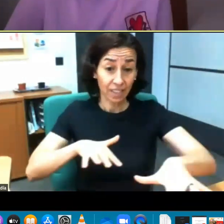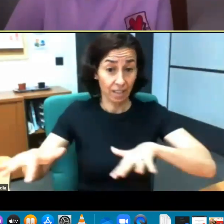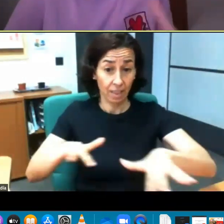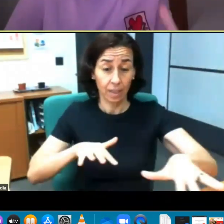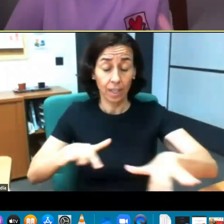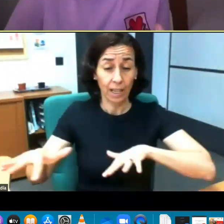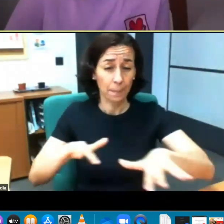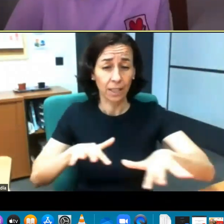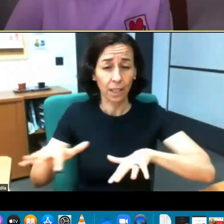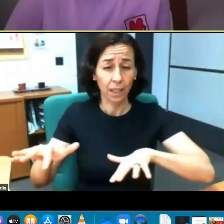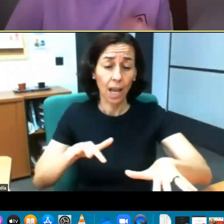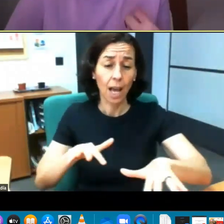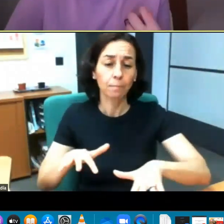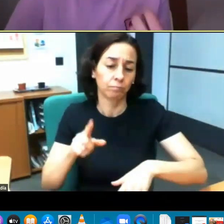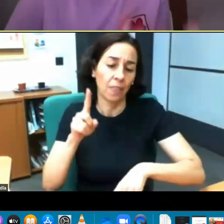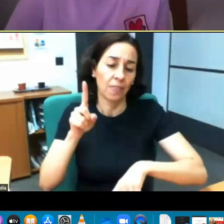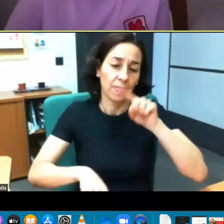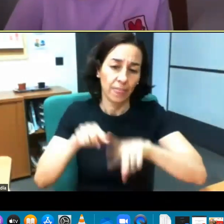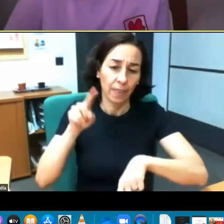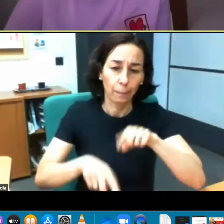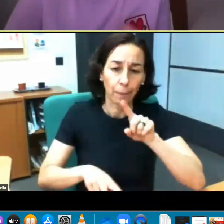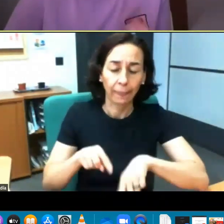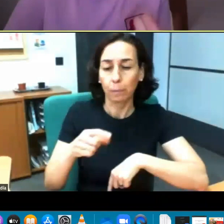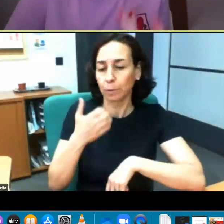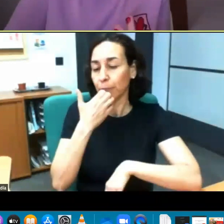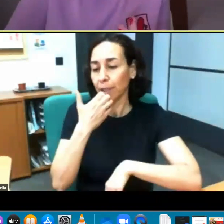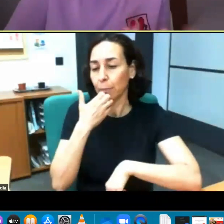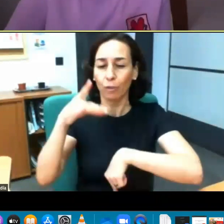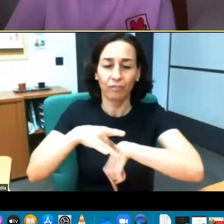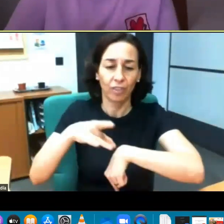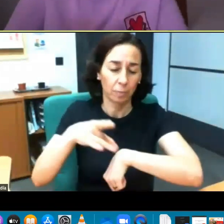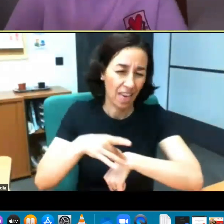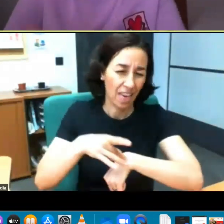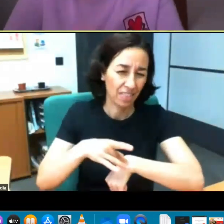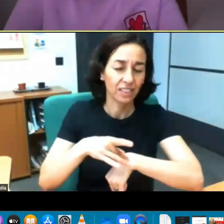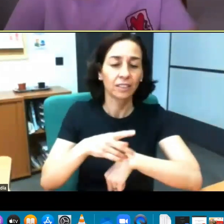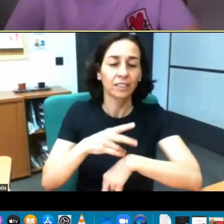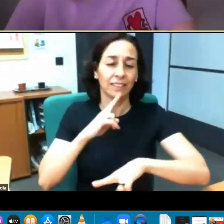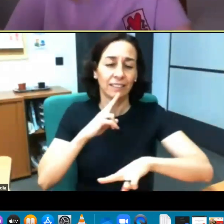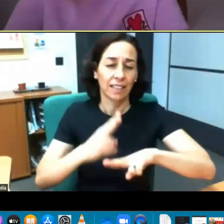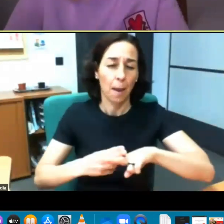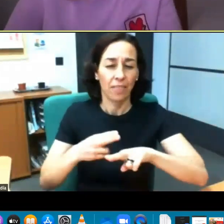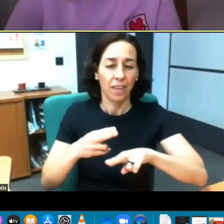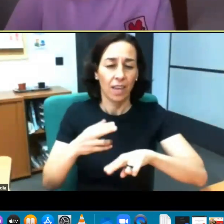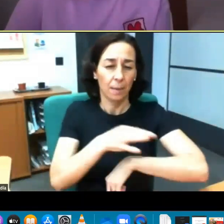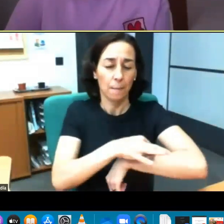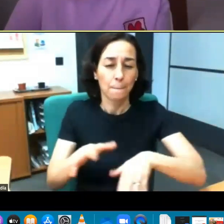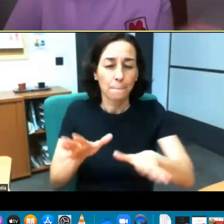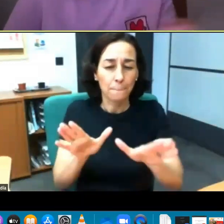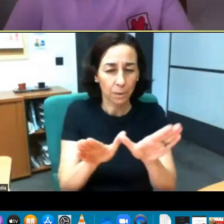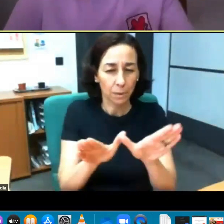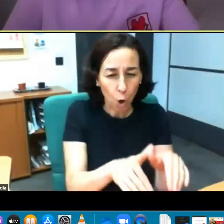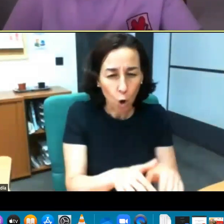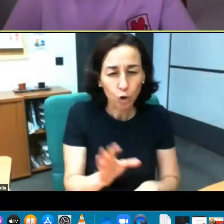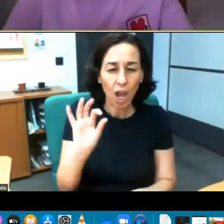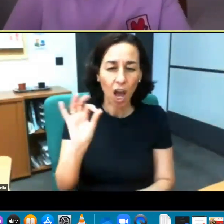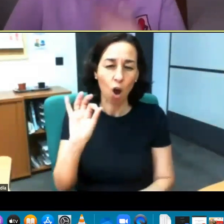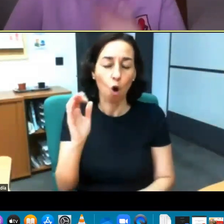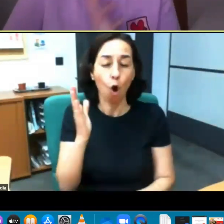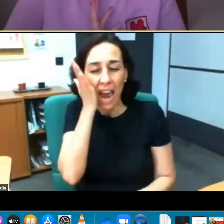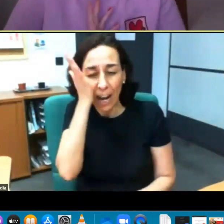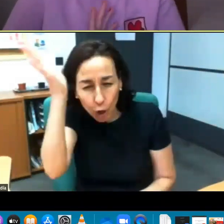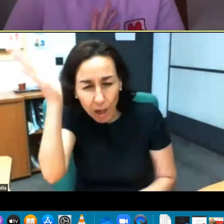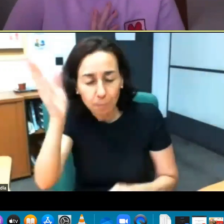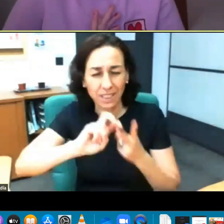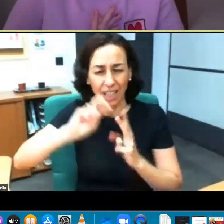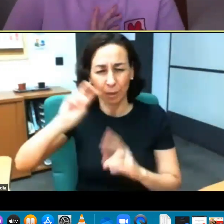en algunas patologías como piel de mariposa o narcolepsia, entonces se reparten en todo el grupo de la clase. Y si a mí me toca,